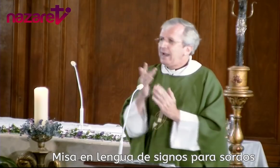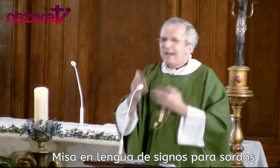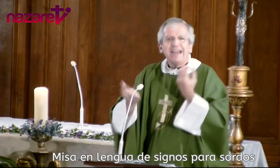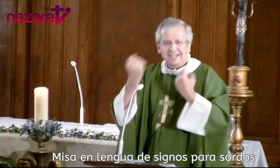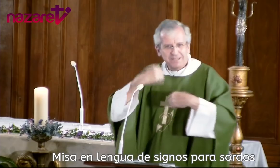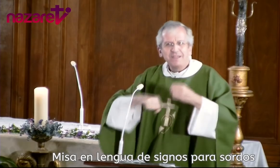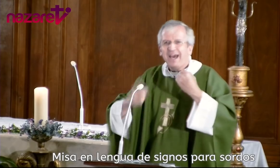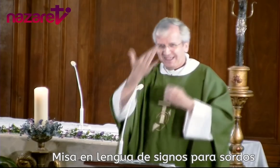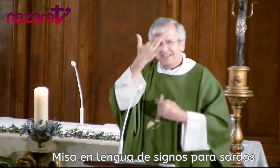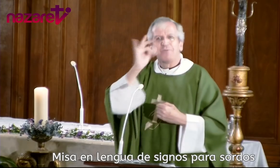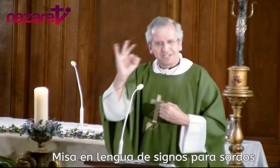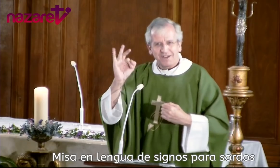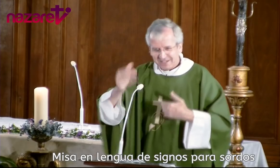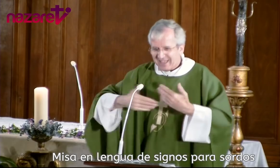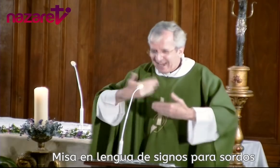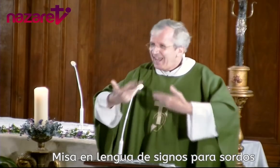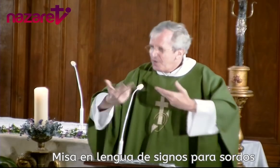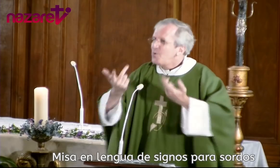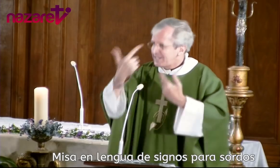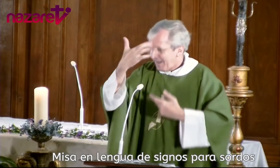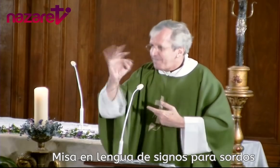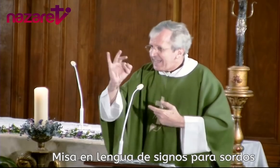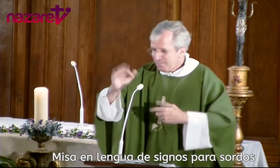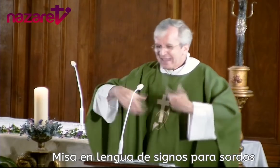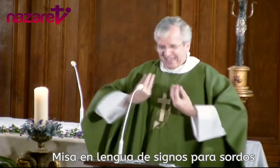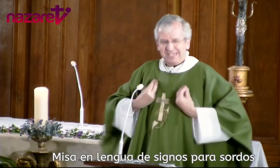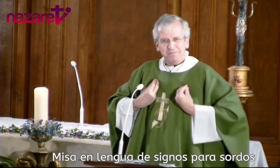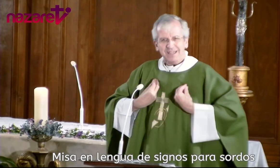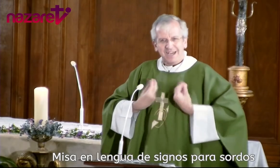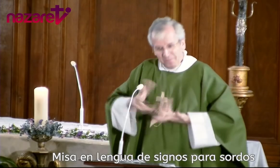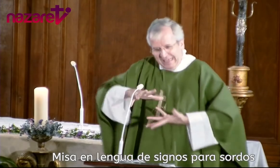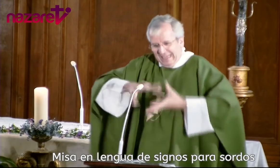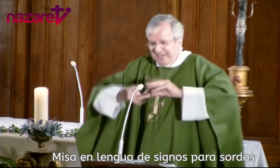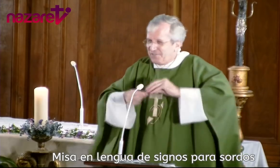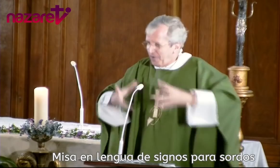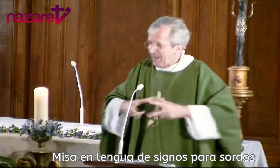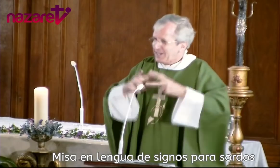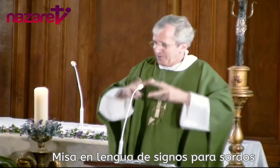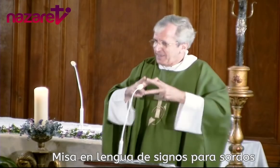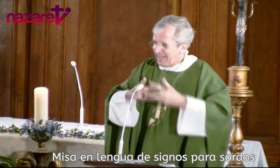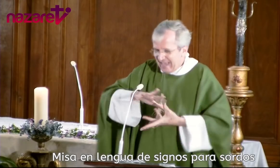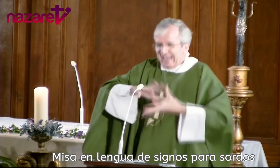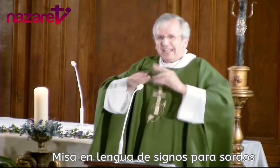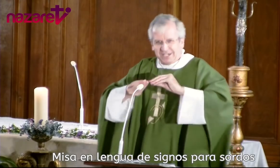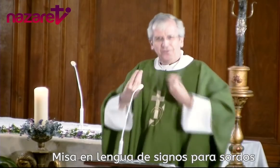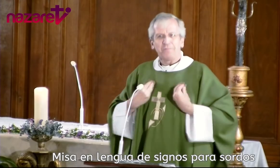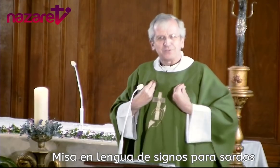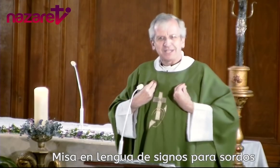La actividad de vuestra fe, es decir, nuestra fe que es vida, que transforma la sociedad, que transforma nuestras